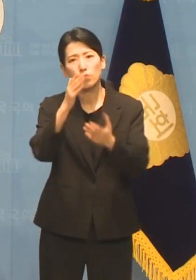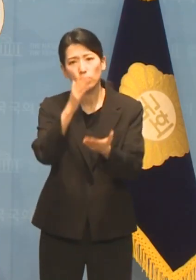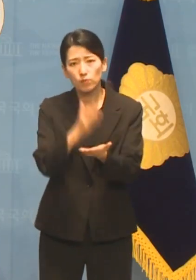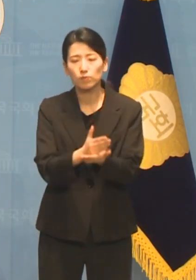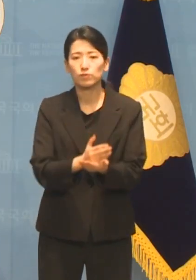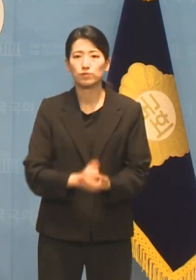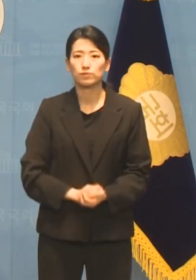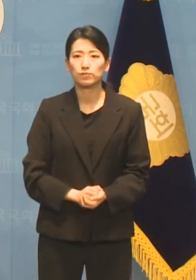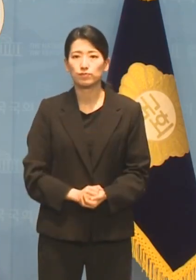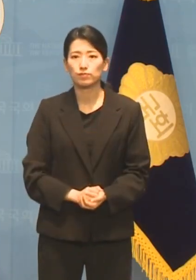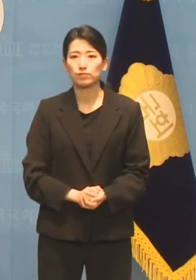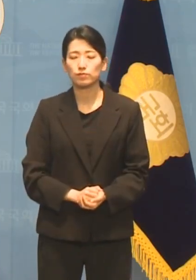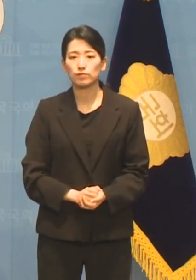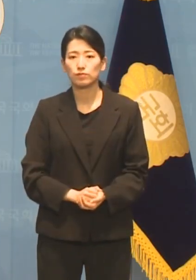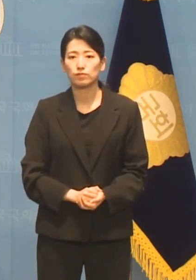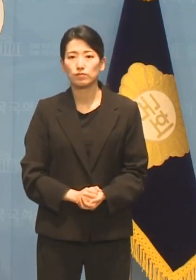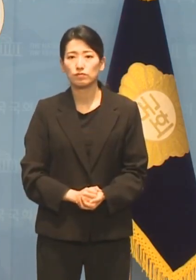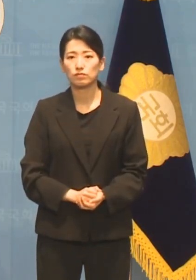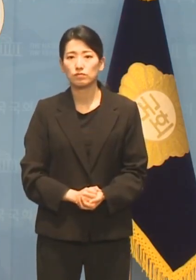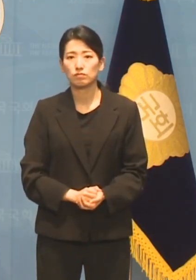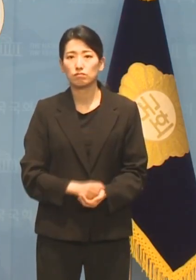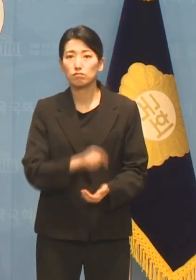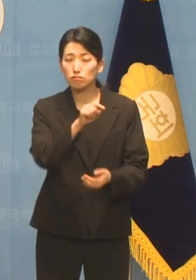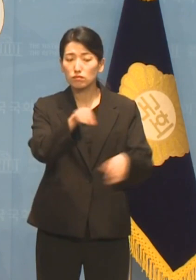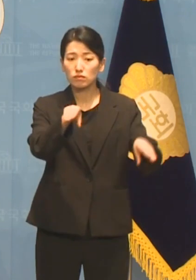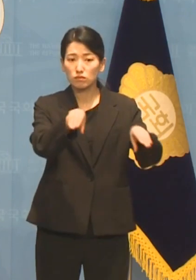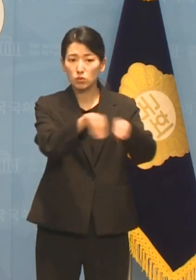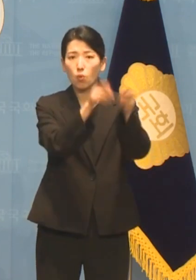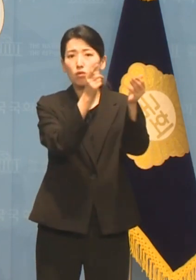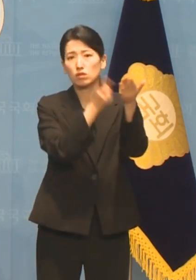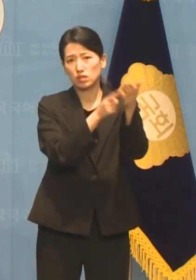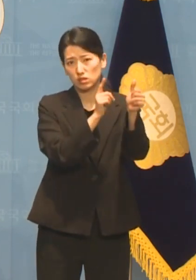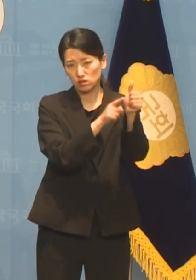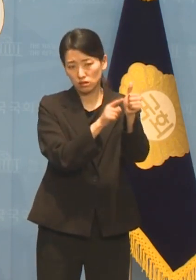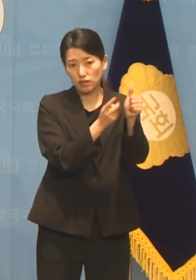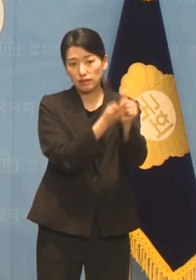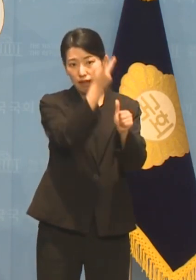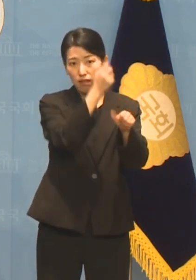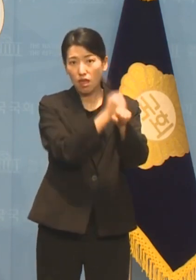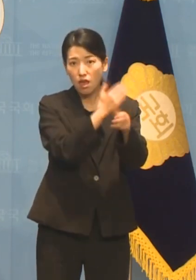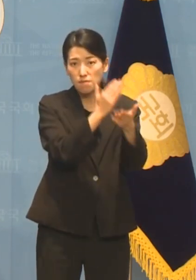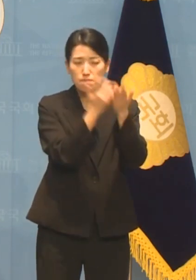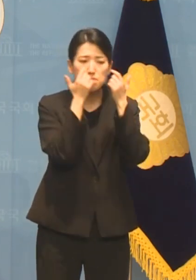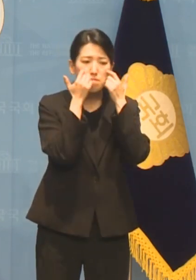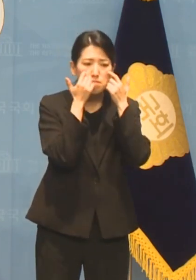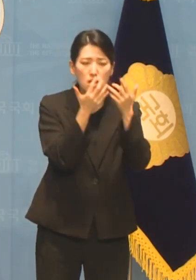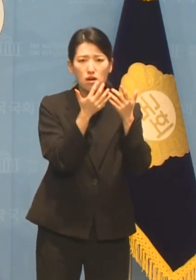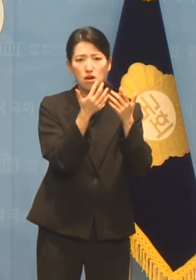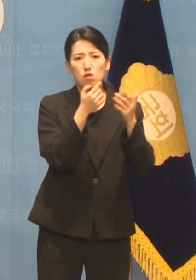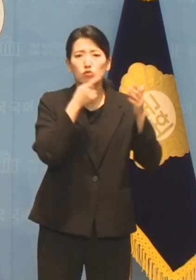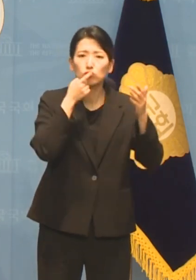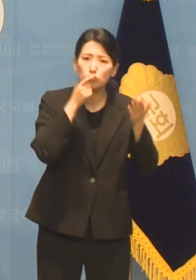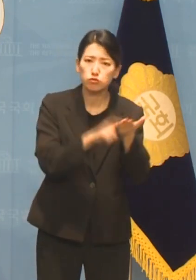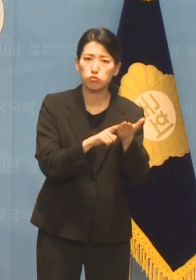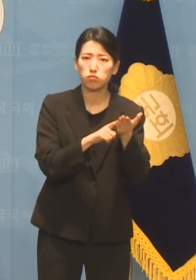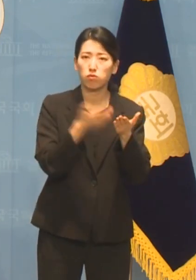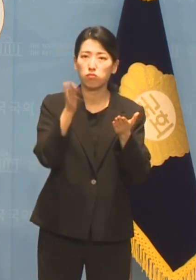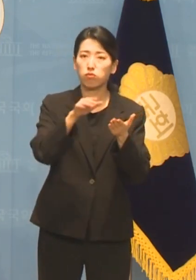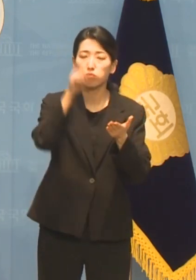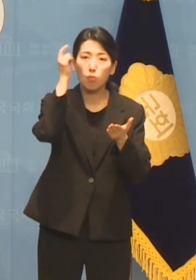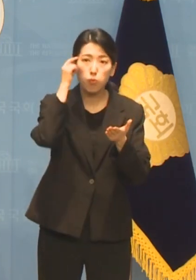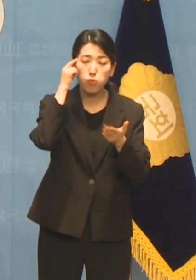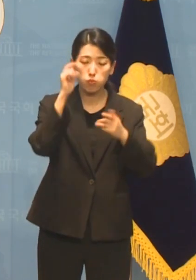권한대행 탄핵 심판처럼 너무나 명백한 판결을 미루고 있는 것은 헌재 일부가 민당 편에 서서